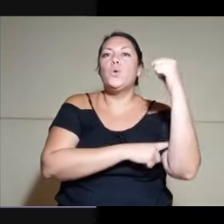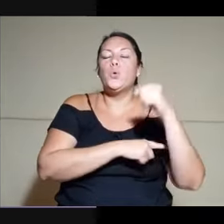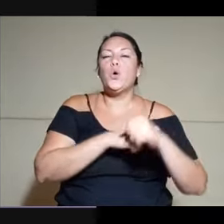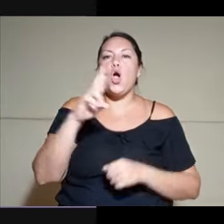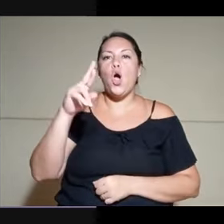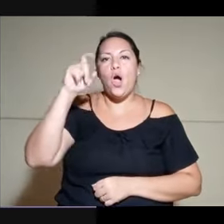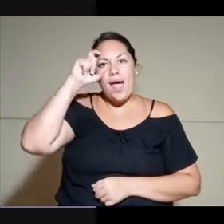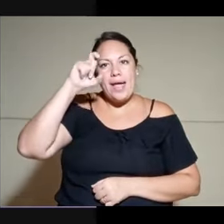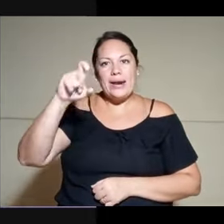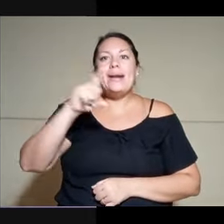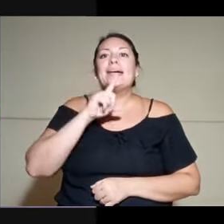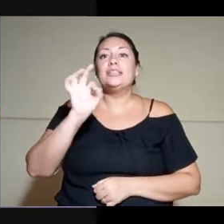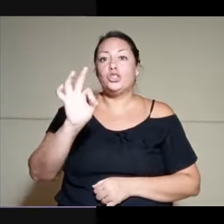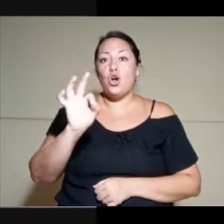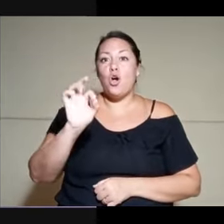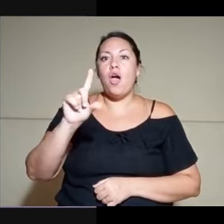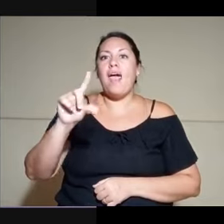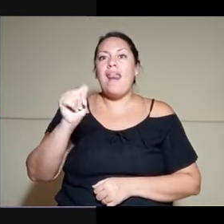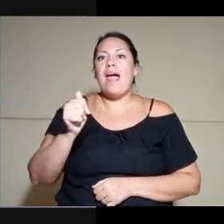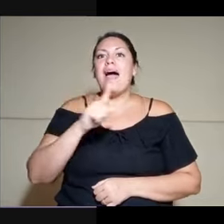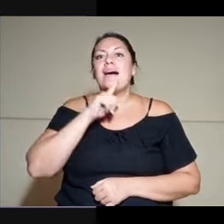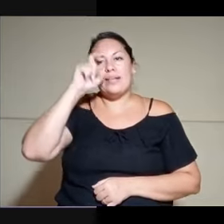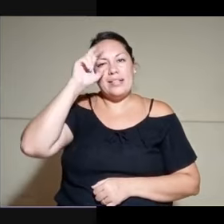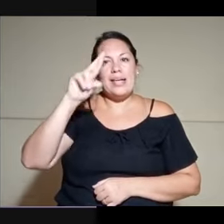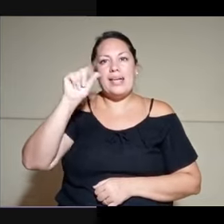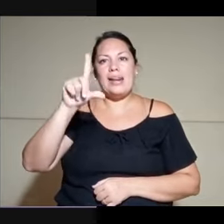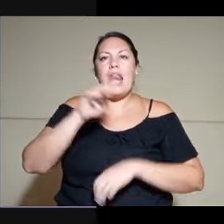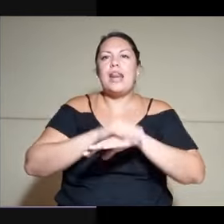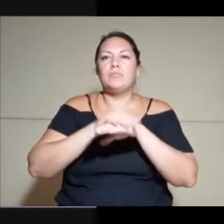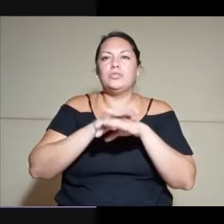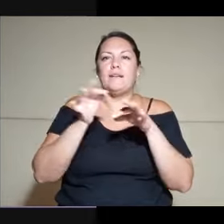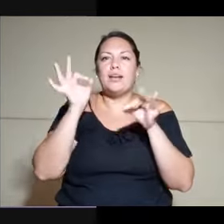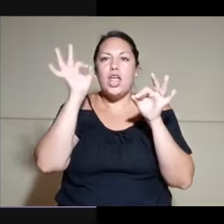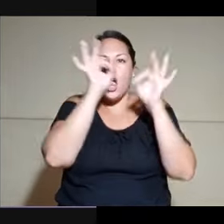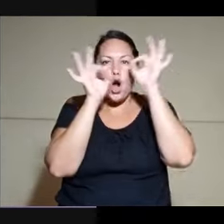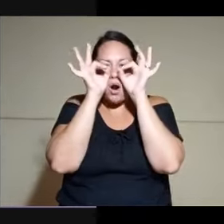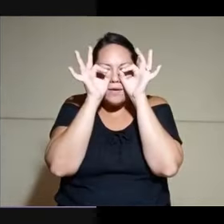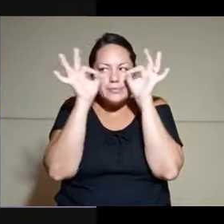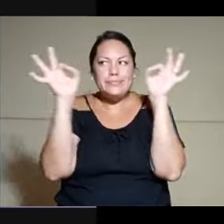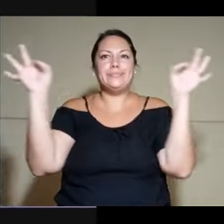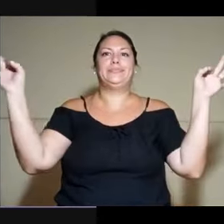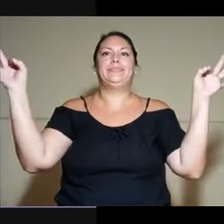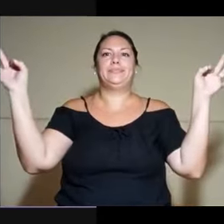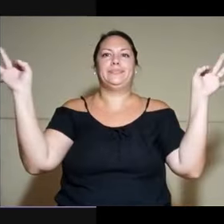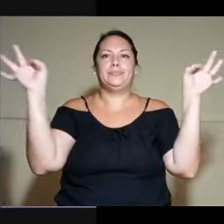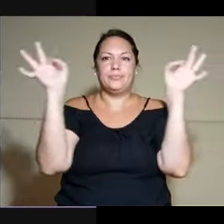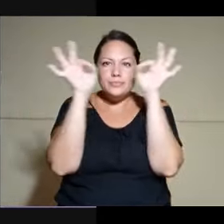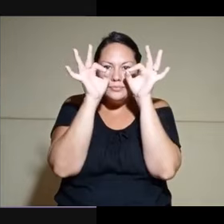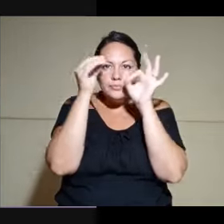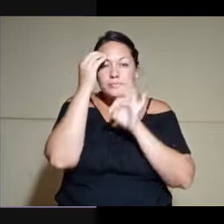En este caso, el sexto par, que es el que estamos hablando, inerva un músculo que se llama recto lateral, que es el que hace que los ojos se muevan